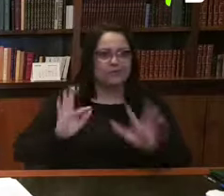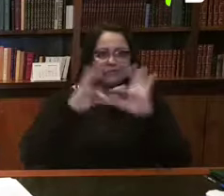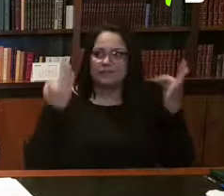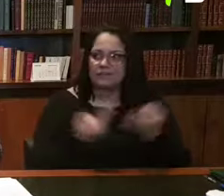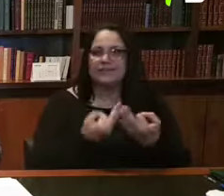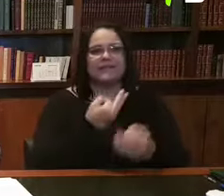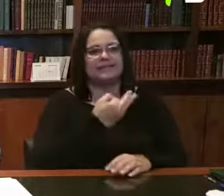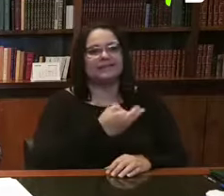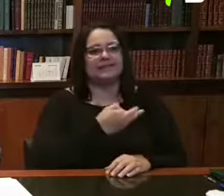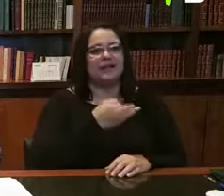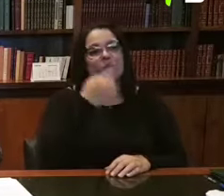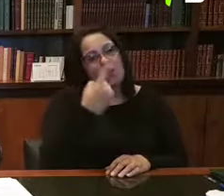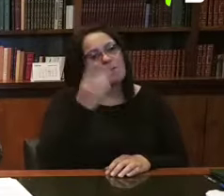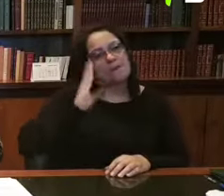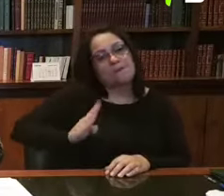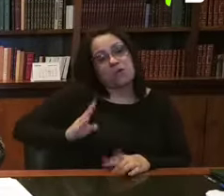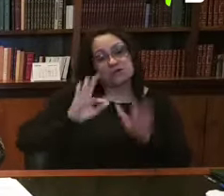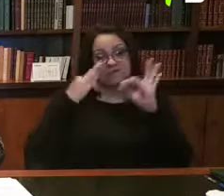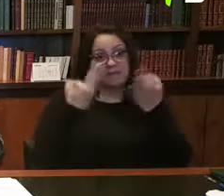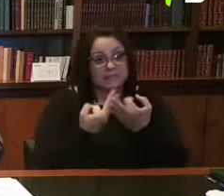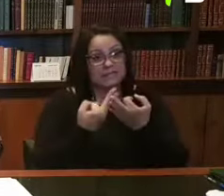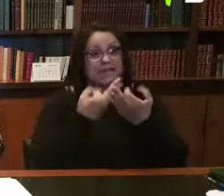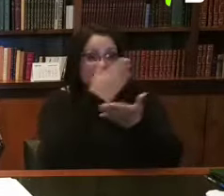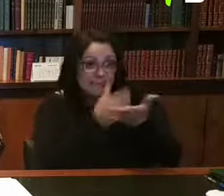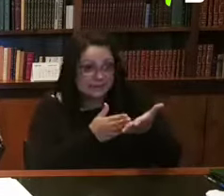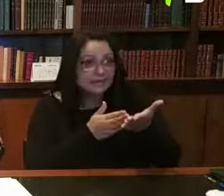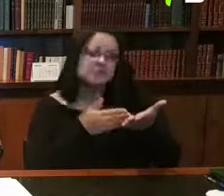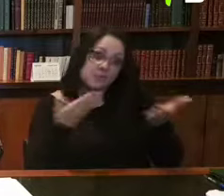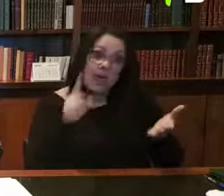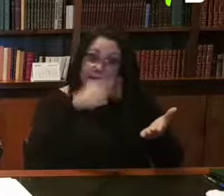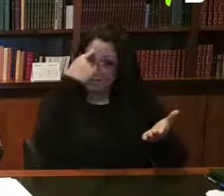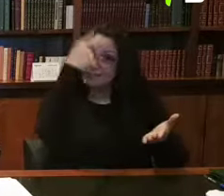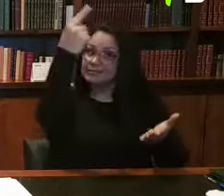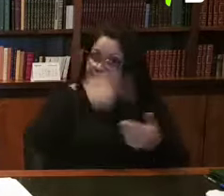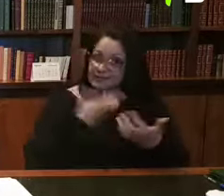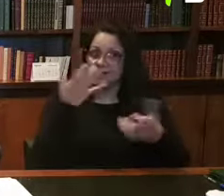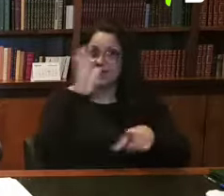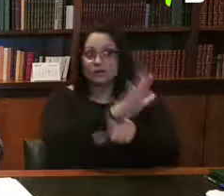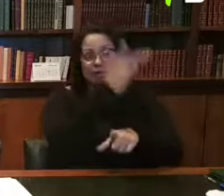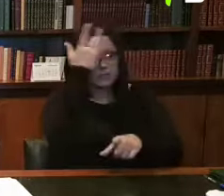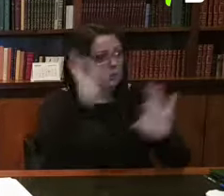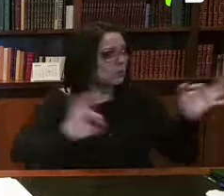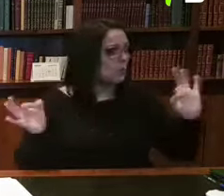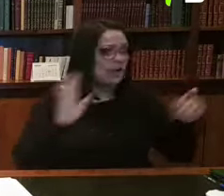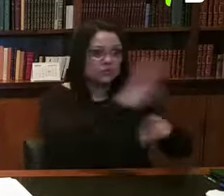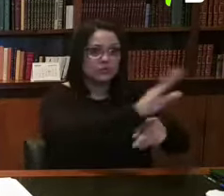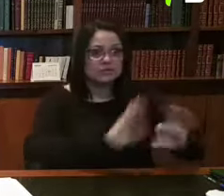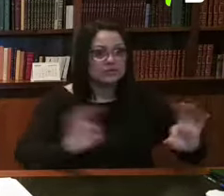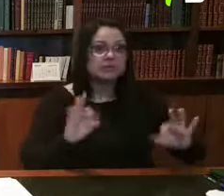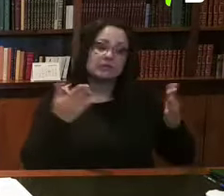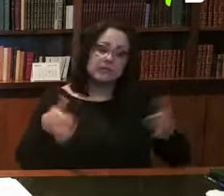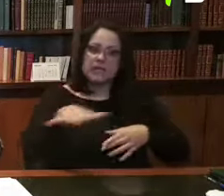300 uma bolsa família e meia tá certo então essa aqui é a ideia é exatamente atendeu desassistidos agora